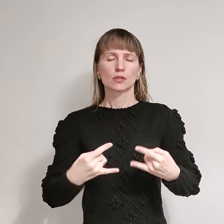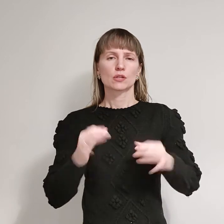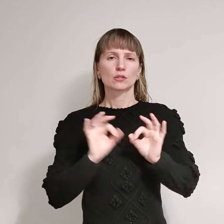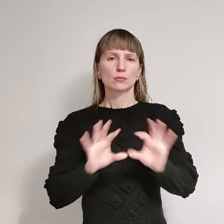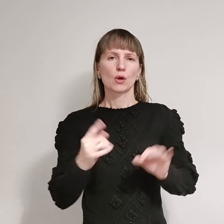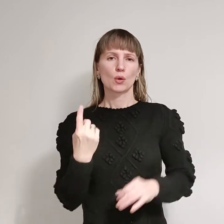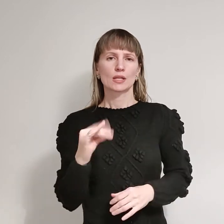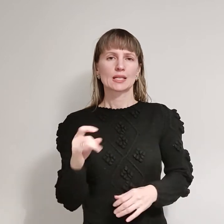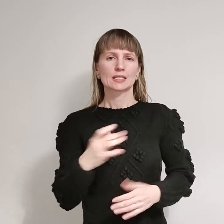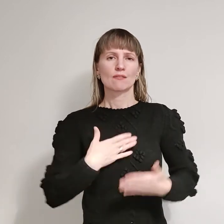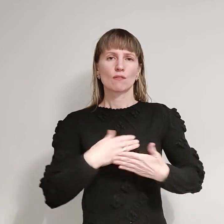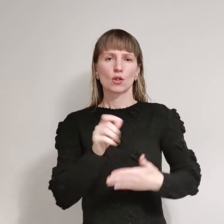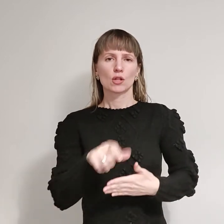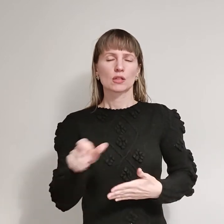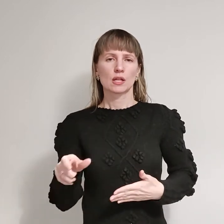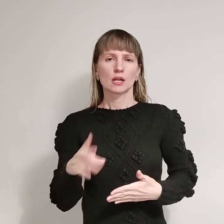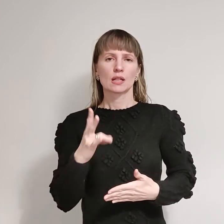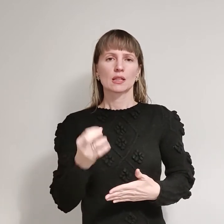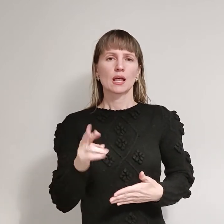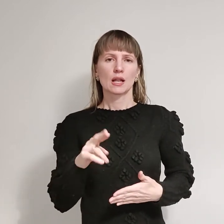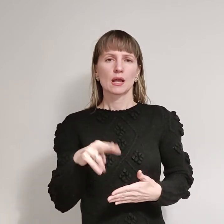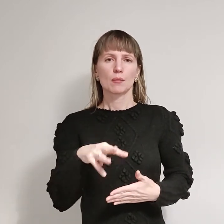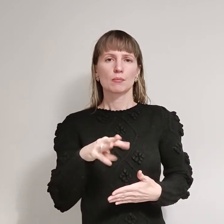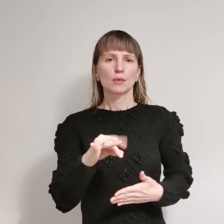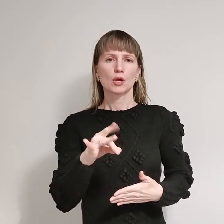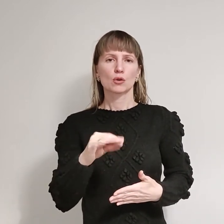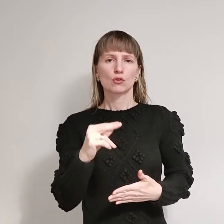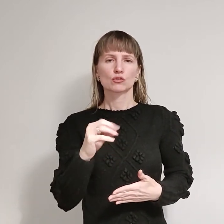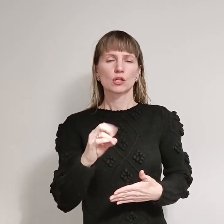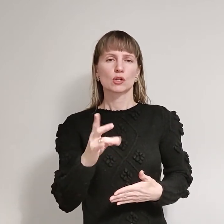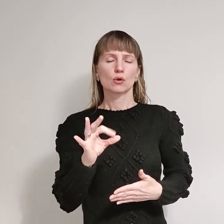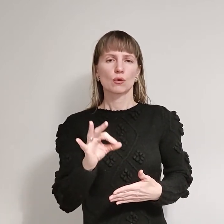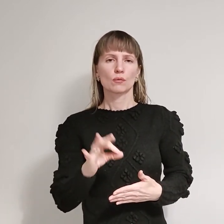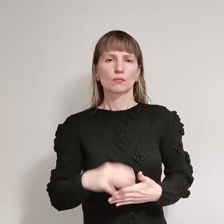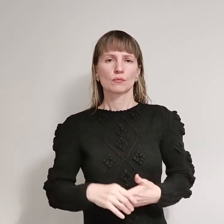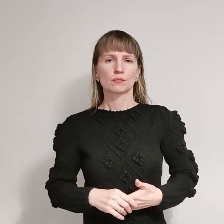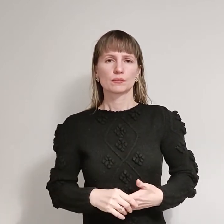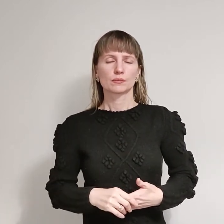одна із волонтерок Неля Міроченко. Неля,